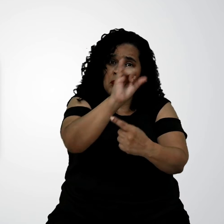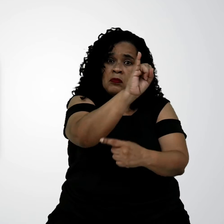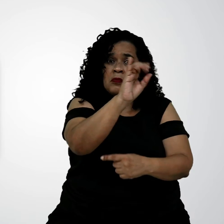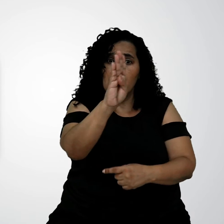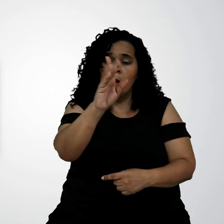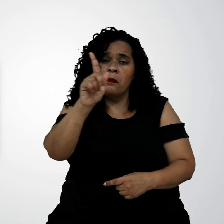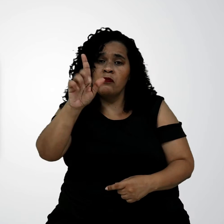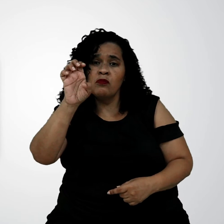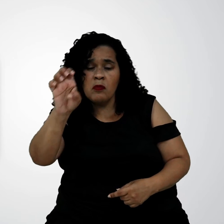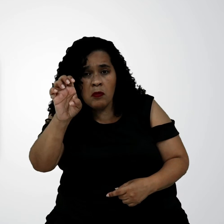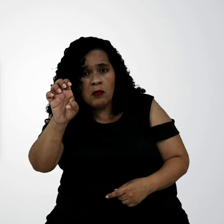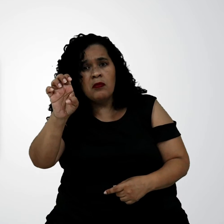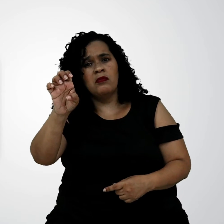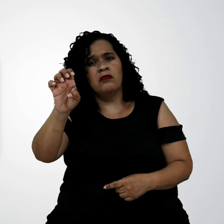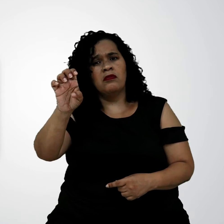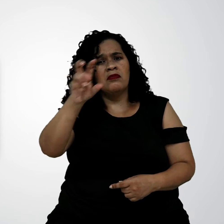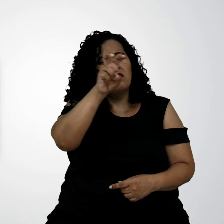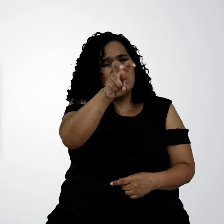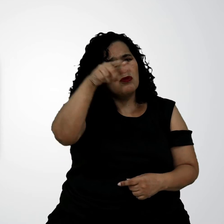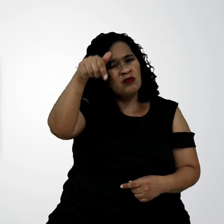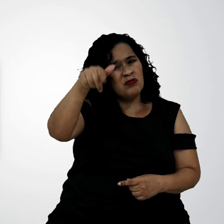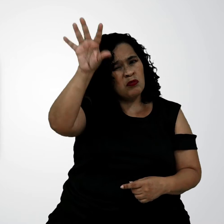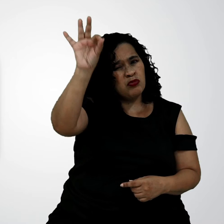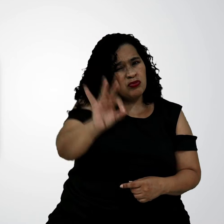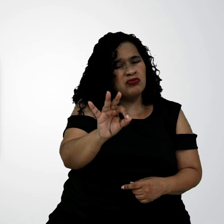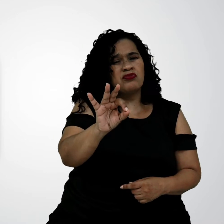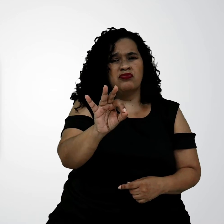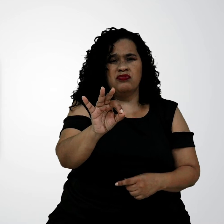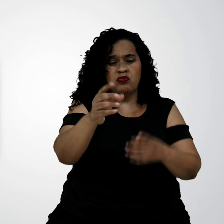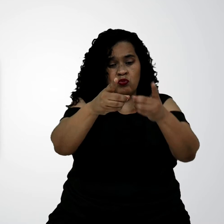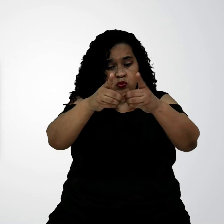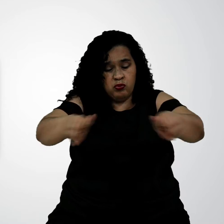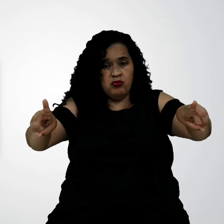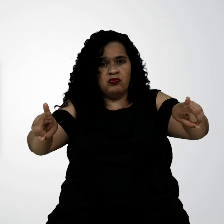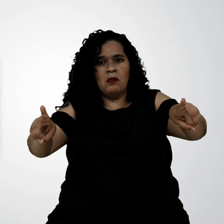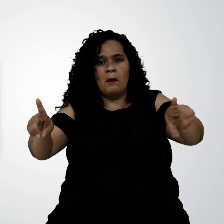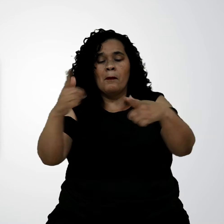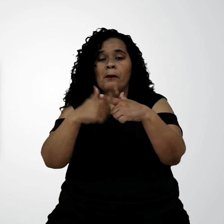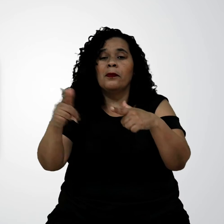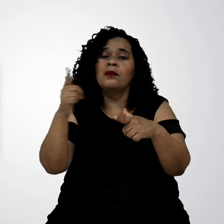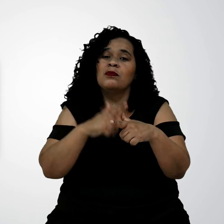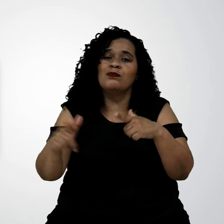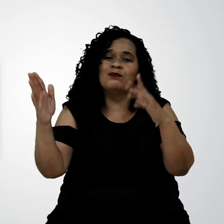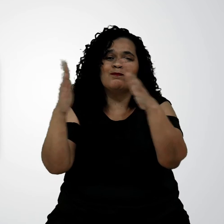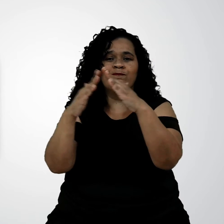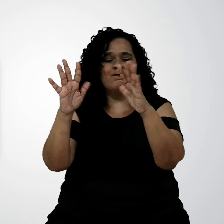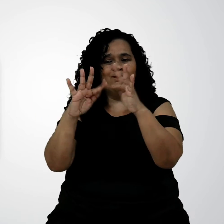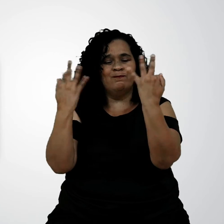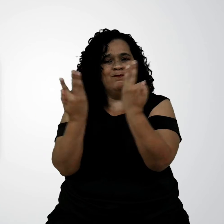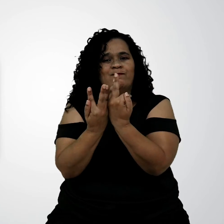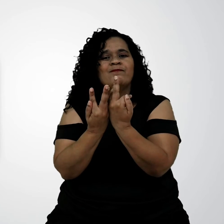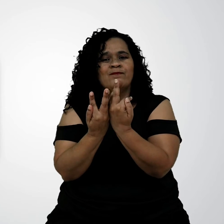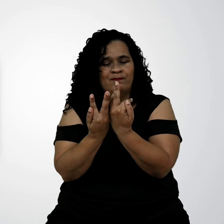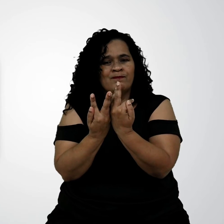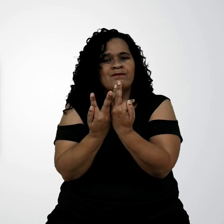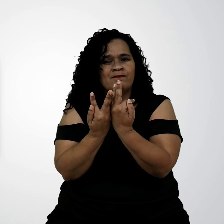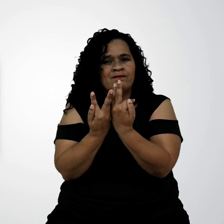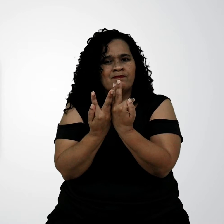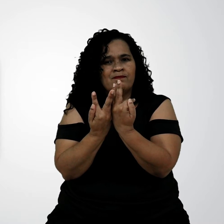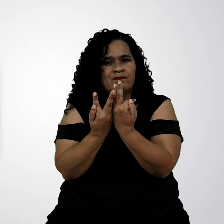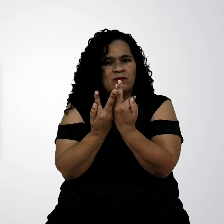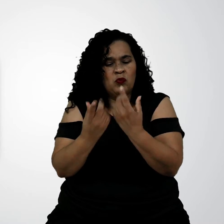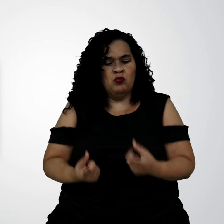ter sido evitados se não fossem os problemas financeiros. Olha o que mais essa pesquisa diz. Diz